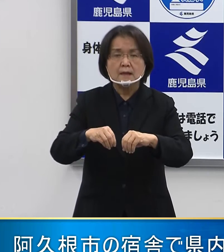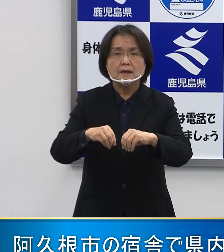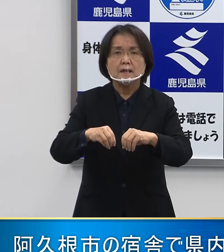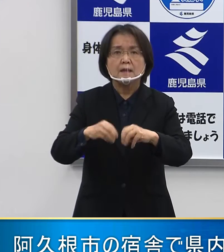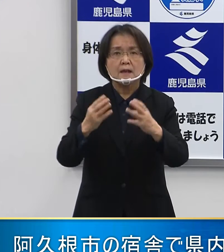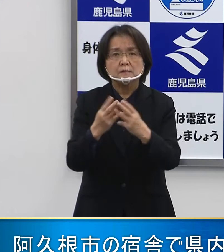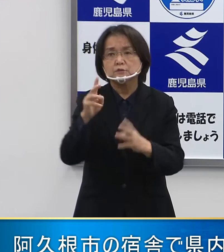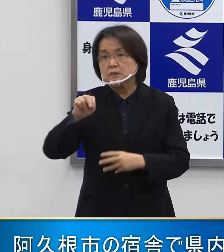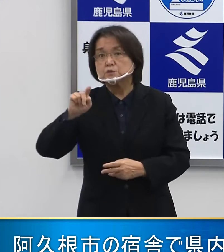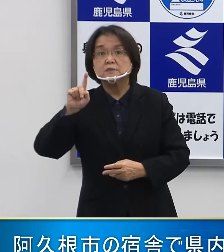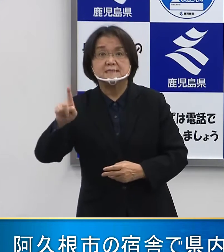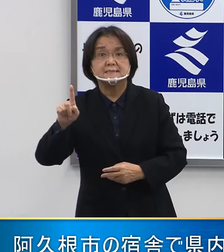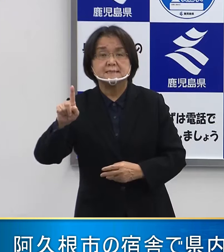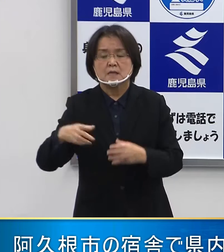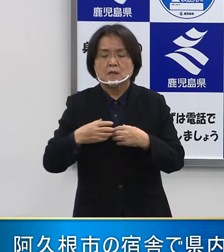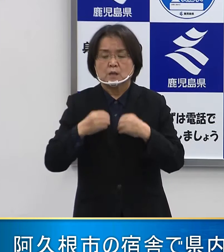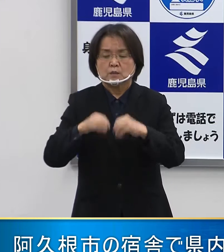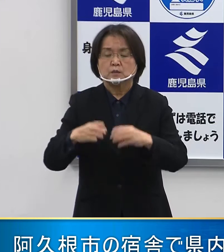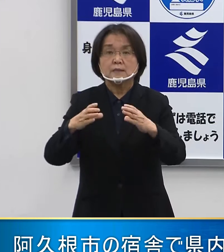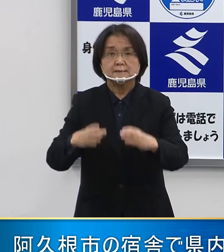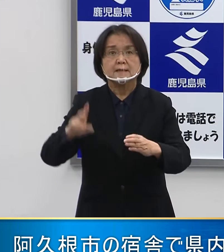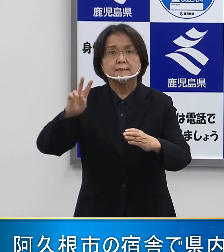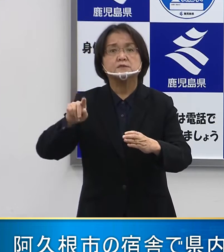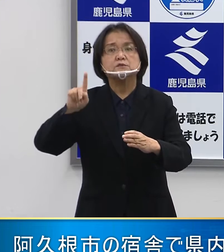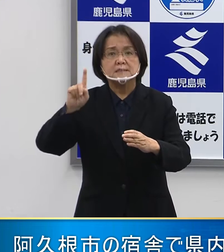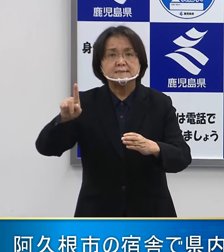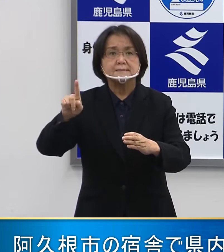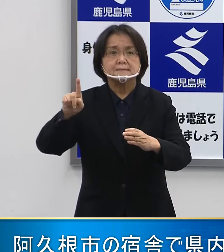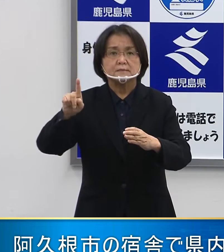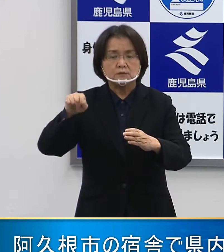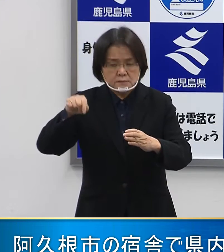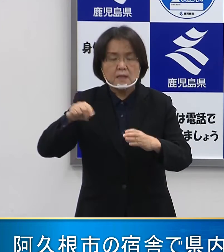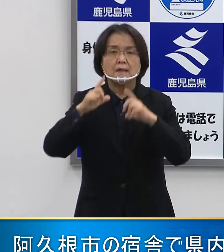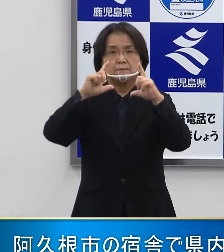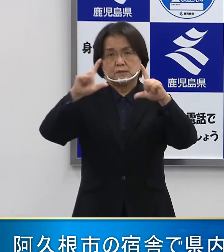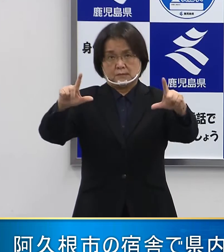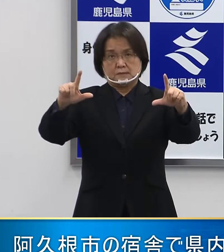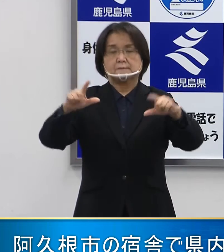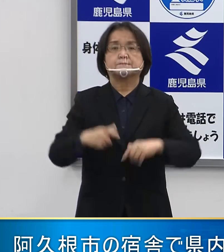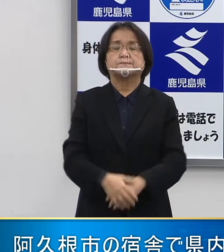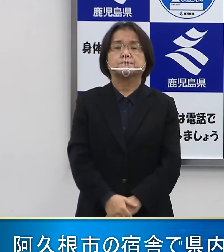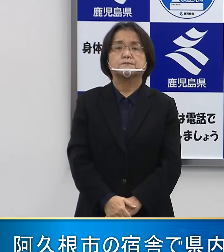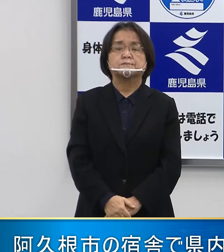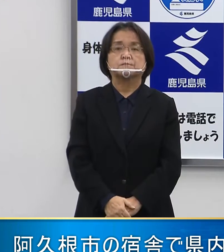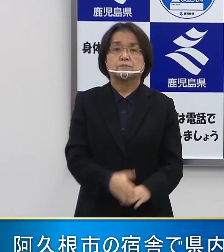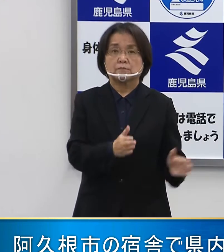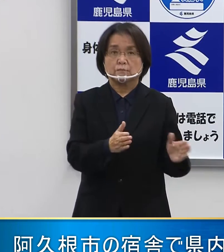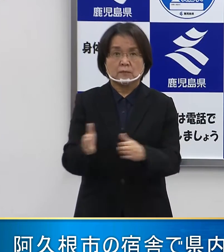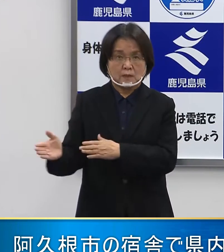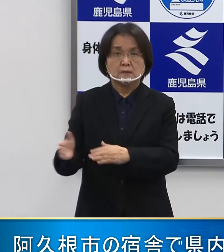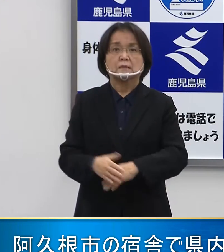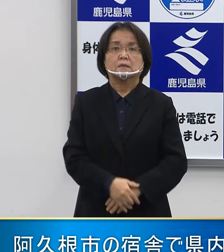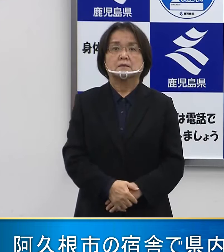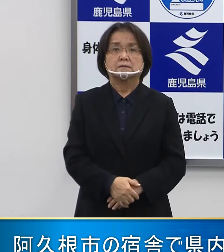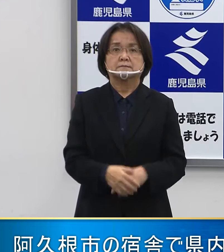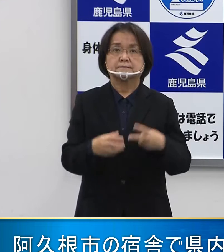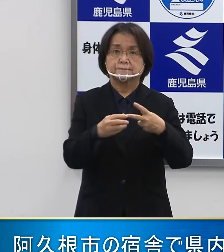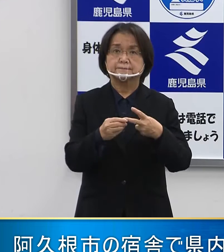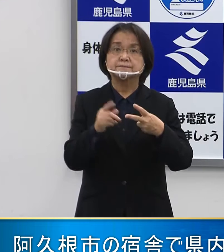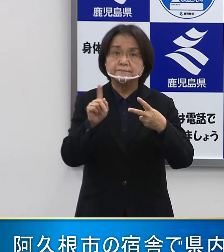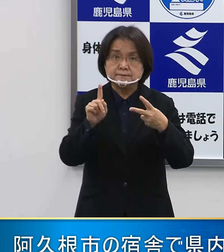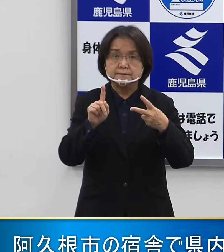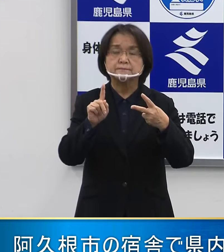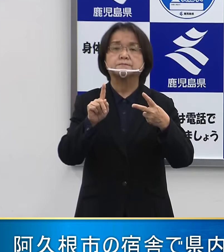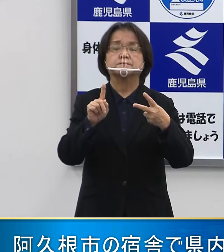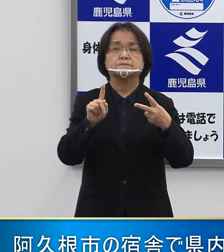として整理することといたしました次に2点目でございます